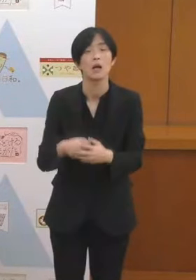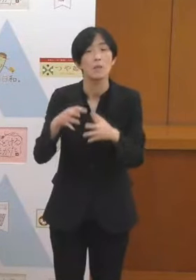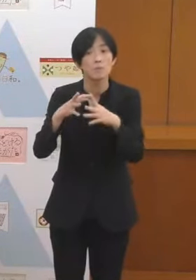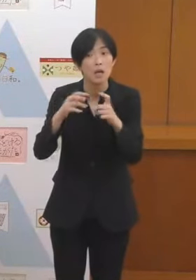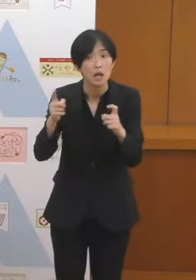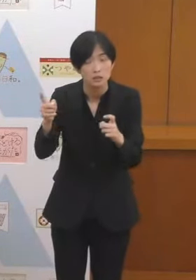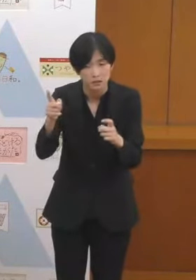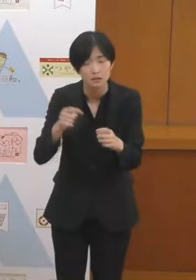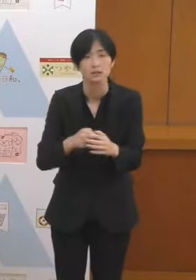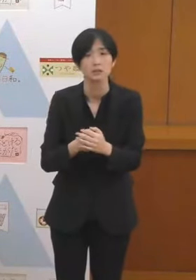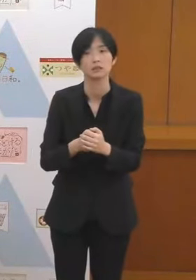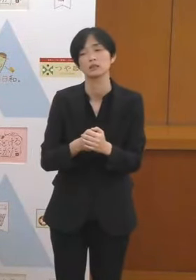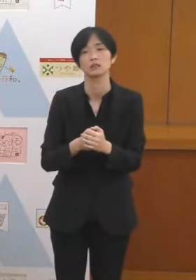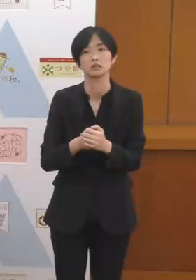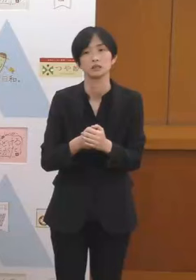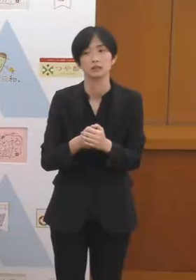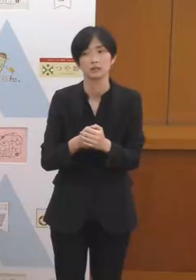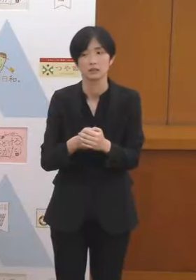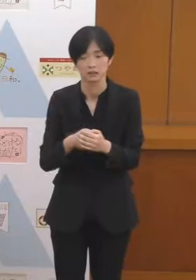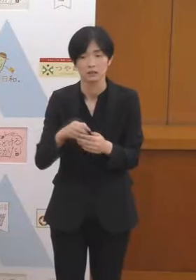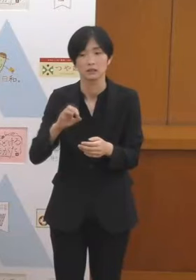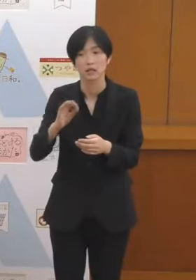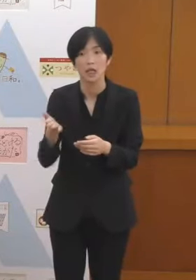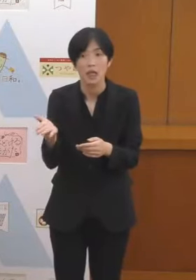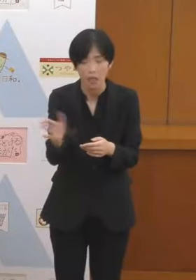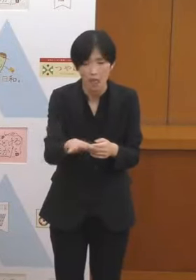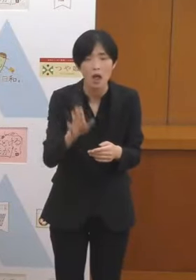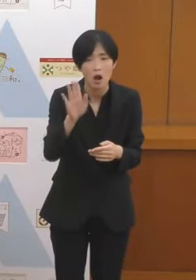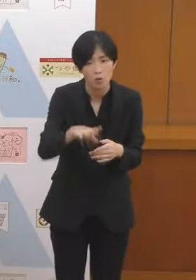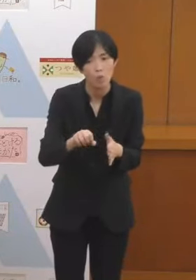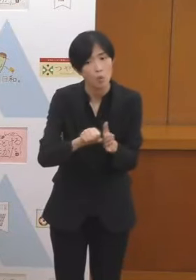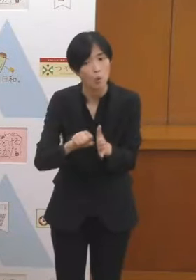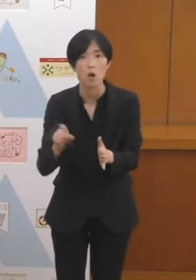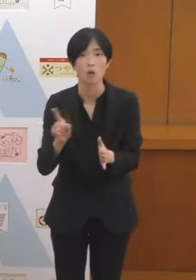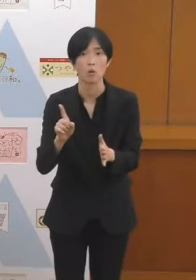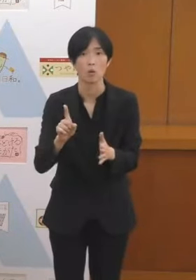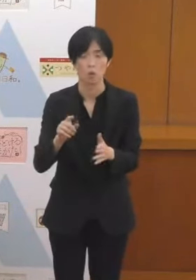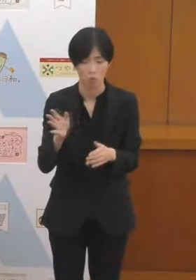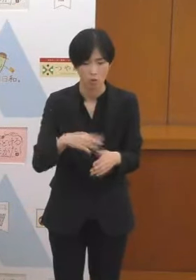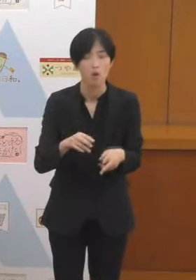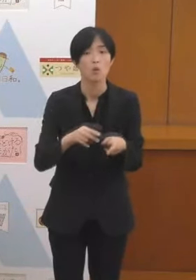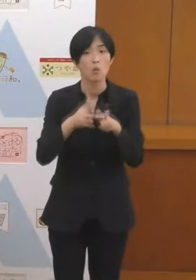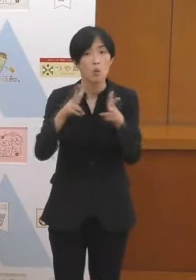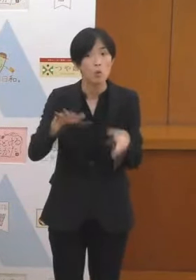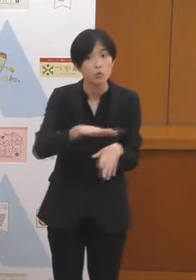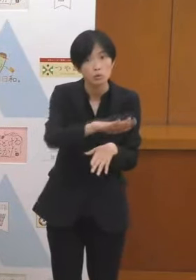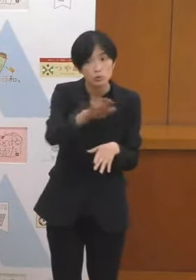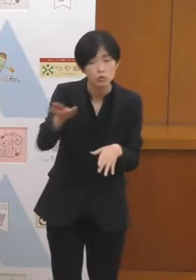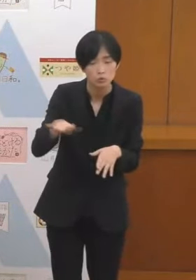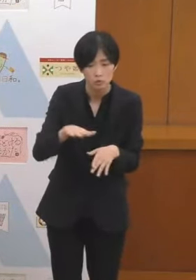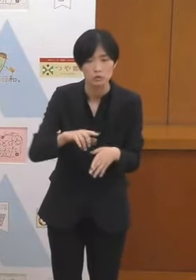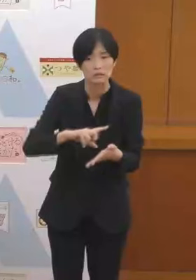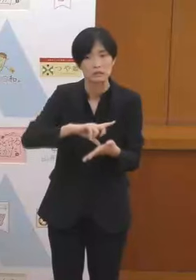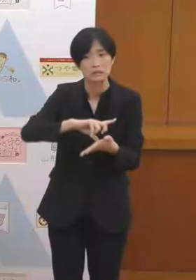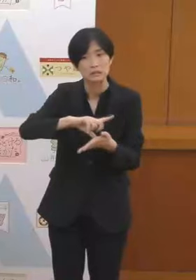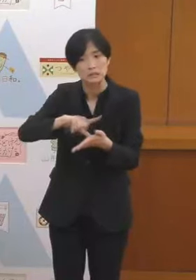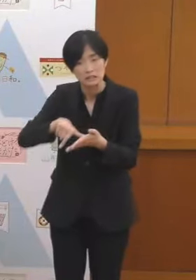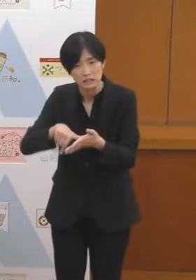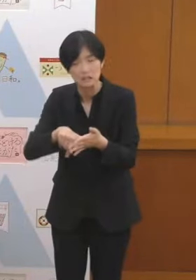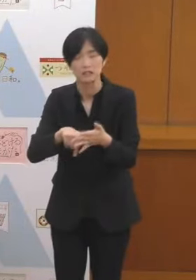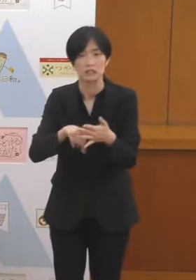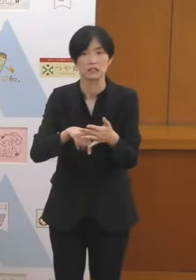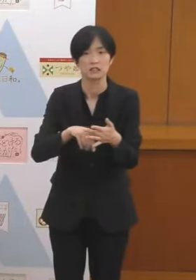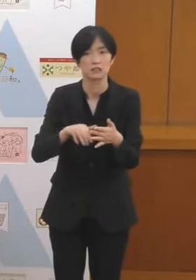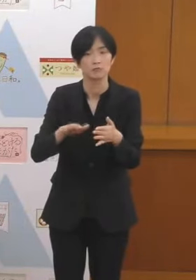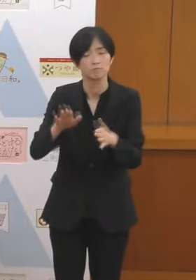思考によるエネ導入促進の効果や東北各県における地域と強制したサエネ